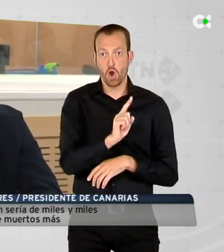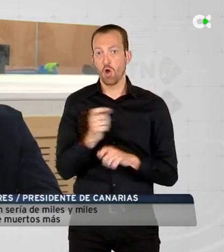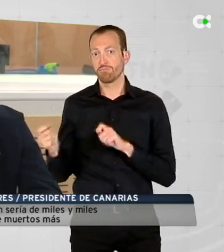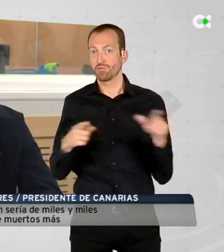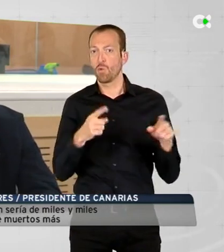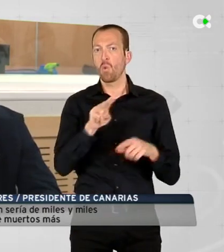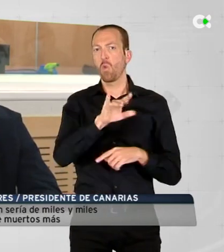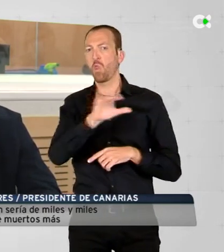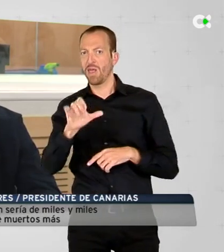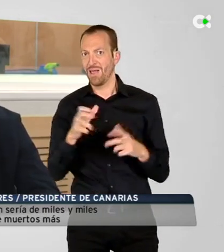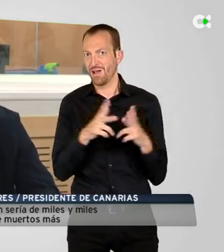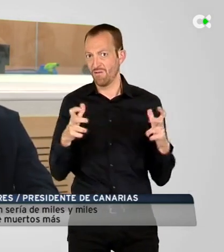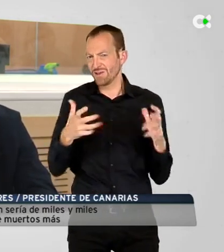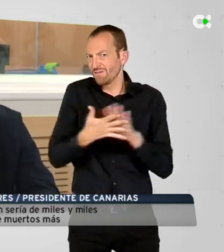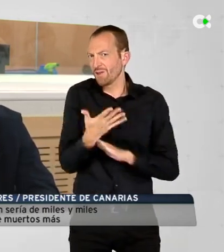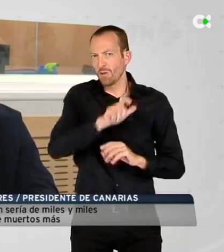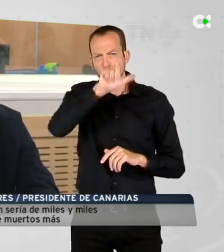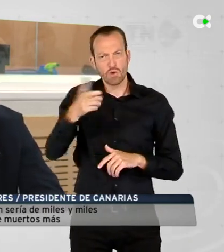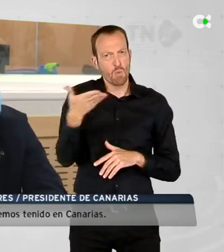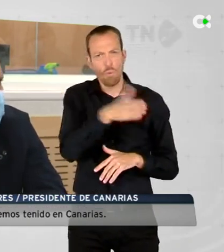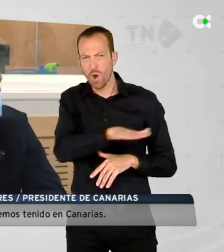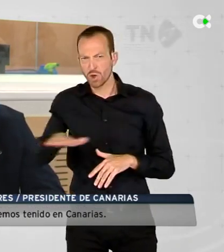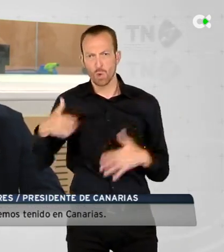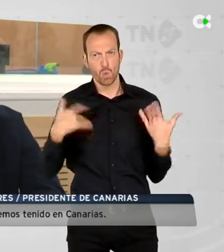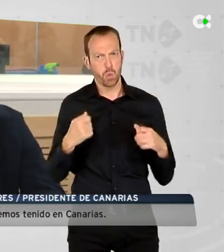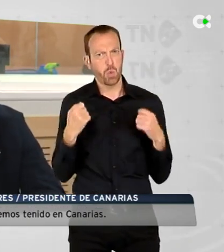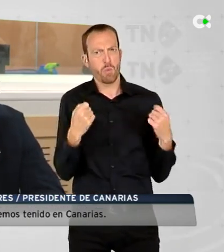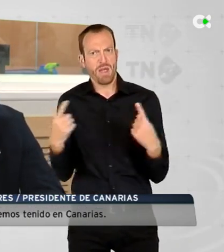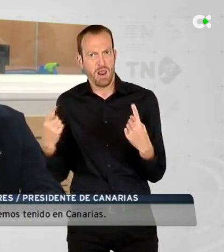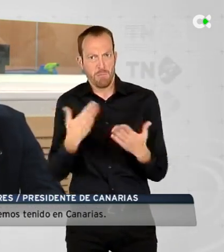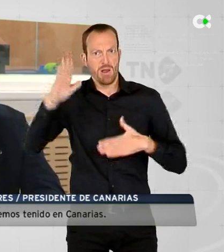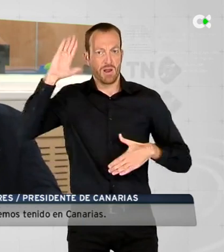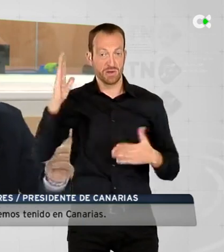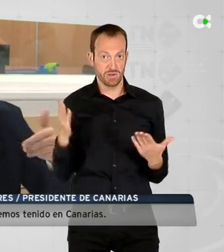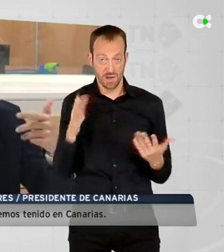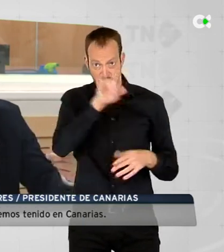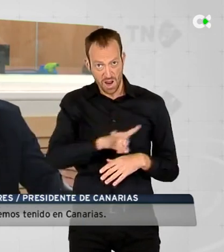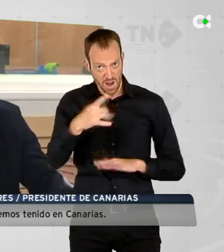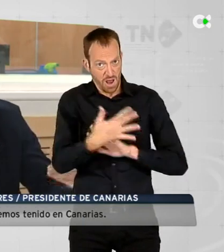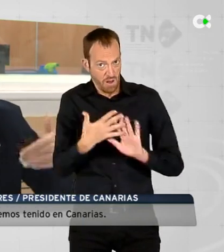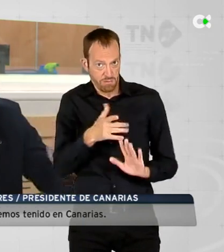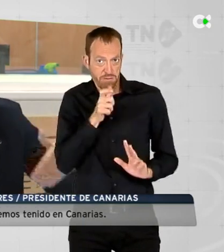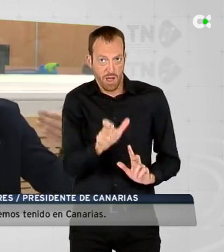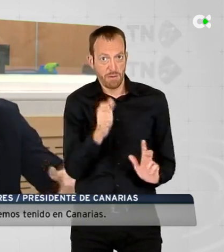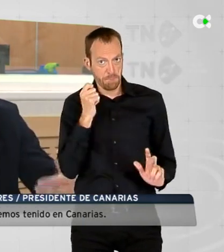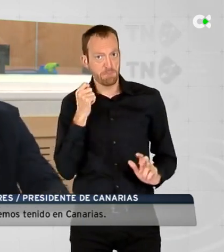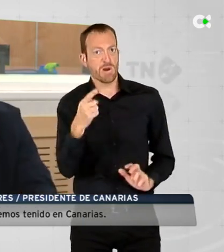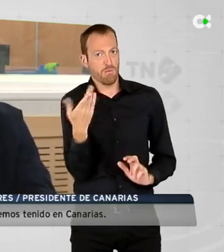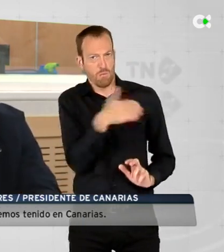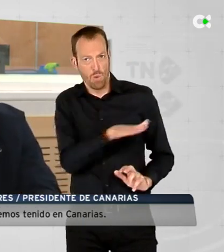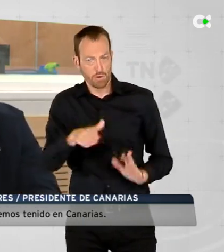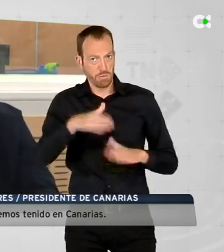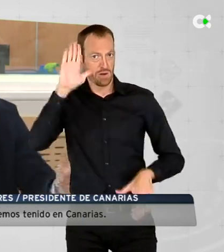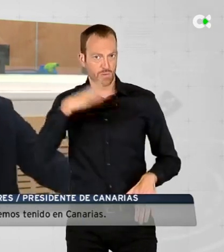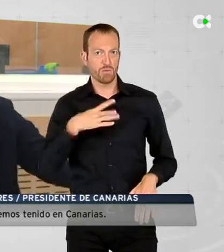la situación sería de miles y miles de muertos más de los que hemos tenido en Canarias, ¿no? Y digo correctamente, miles y miles de muertos